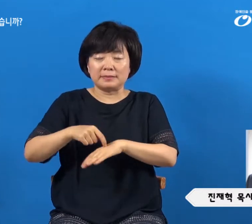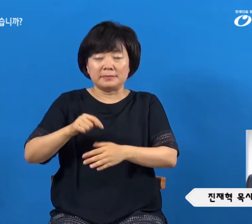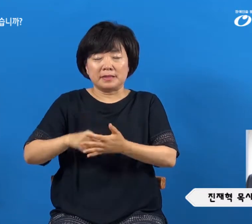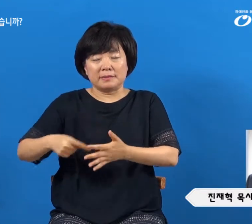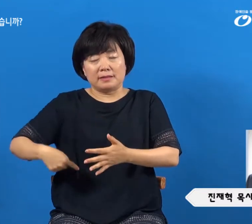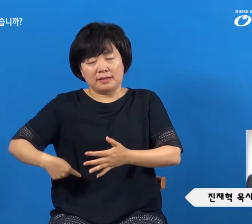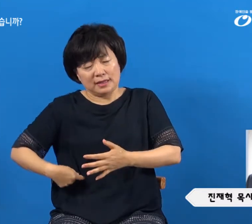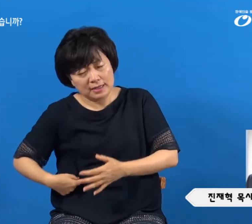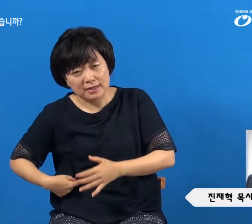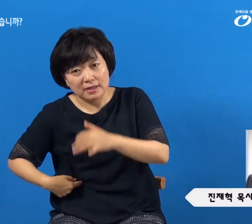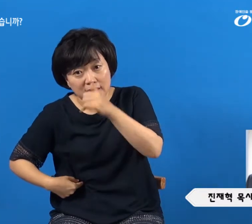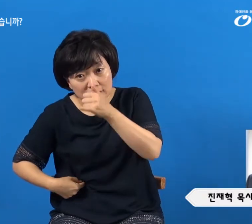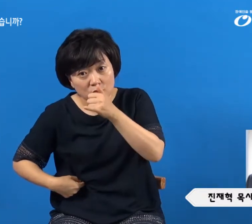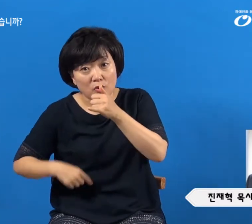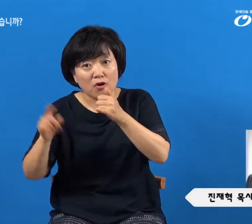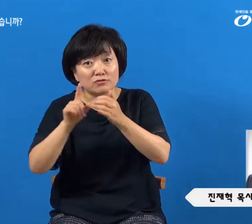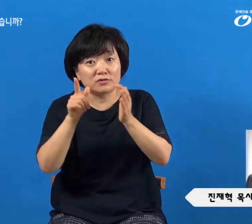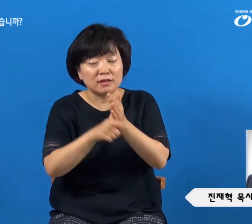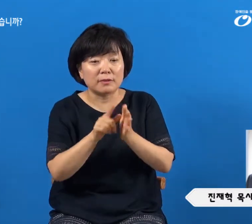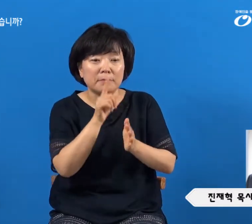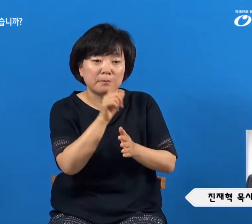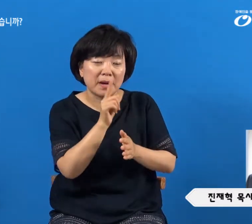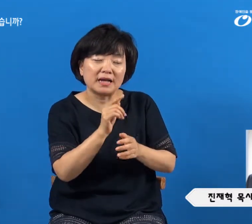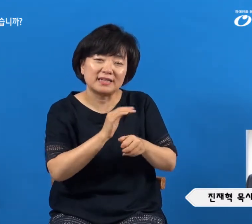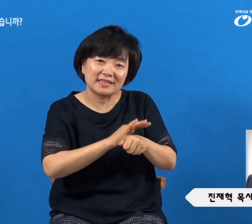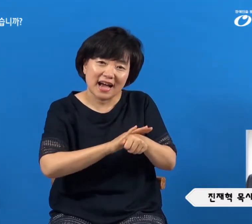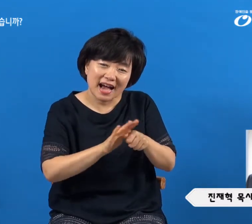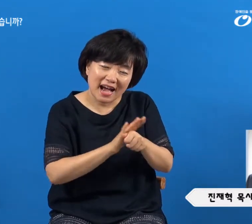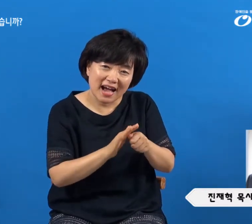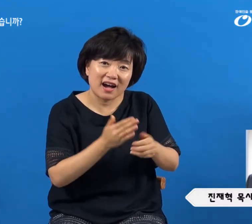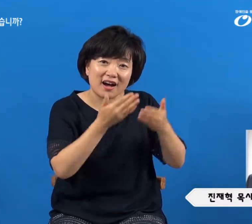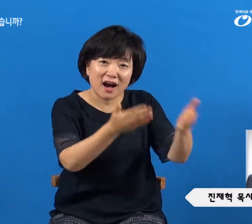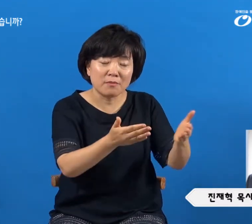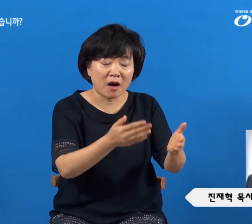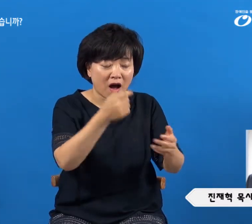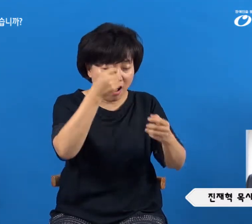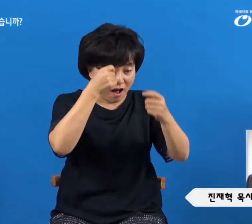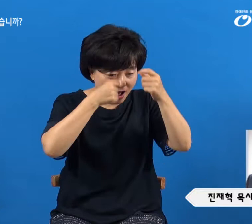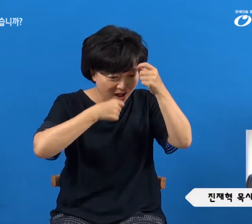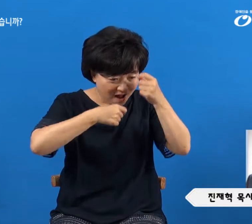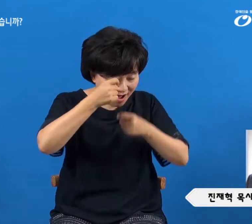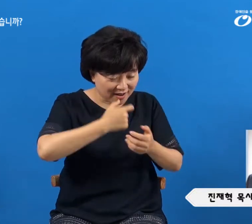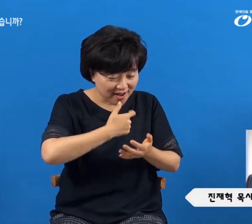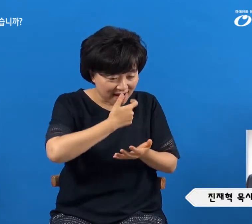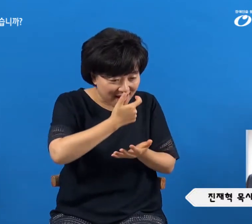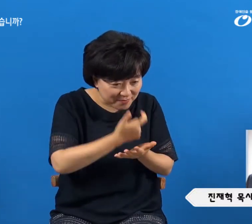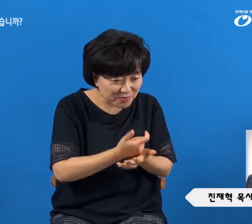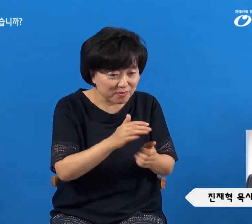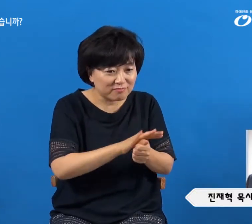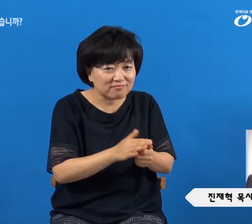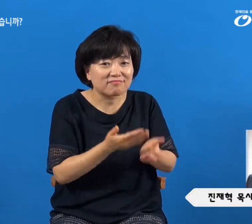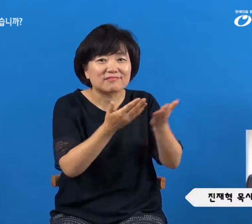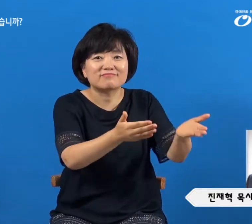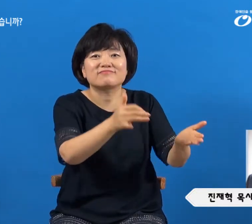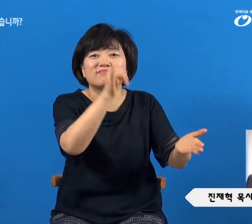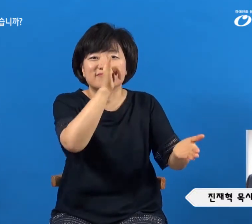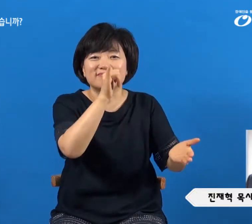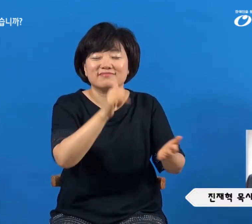한마디가 김이 모락모락 나는 따뜻한 밥이 되어 우리 마음의 눈물을 자아내기도